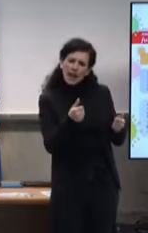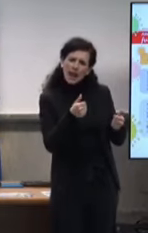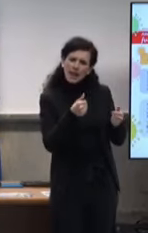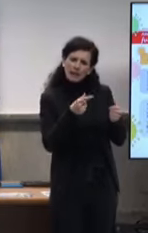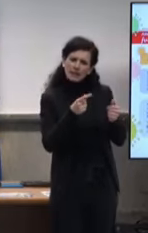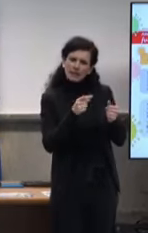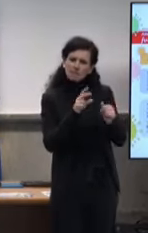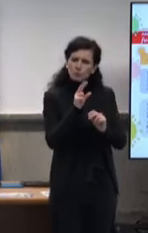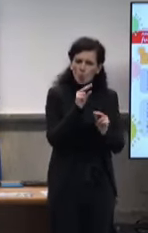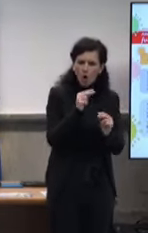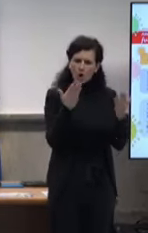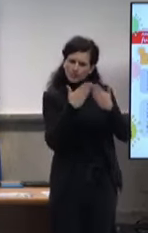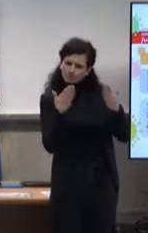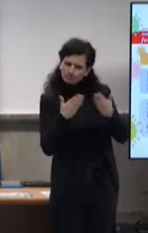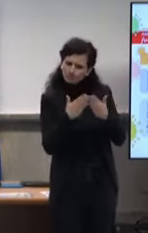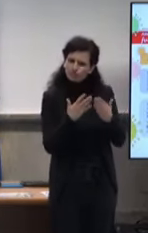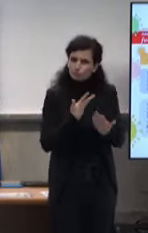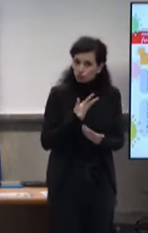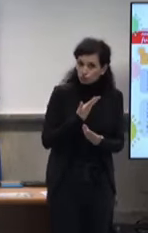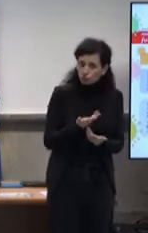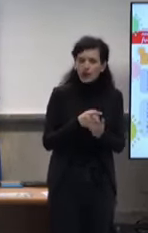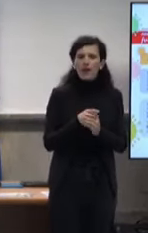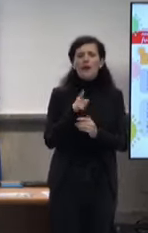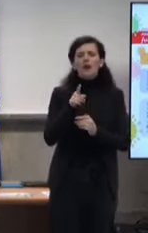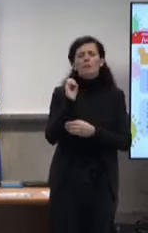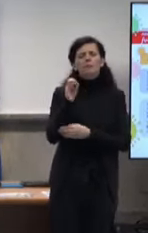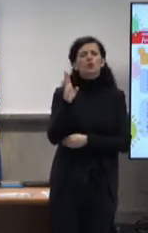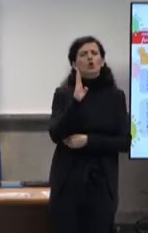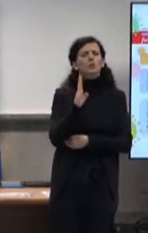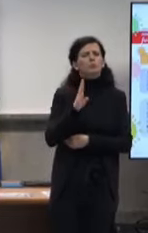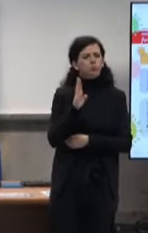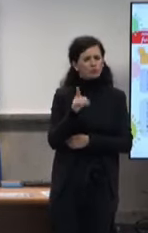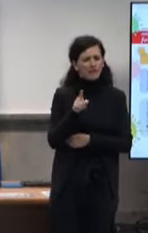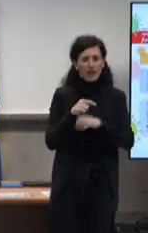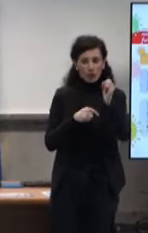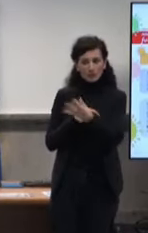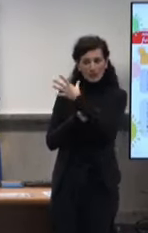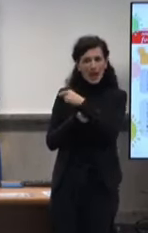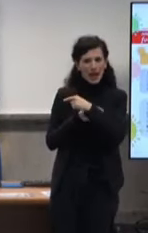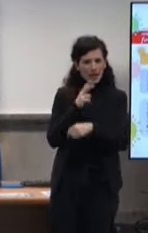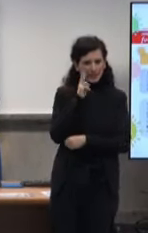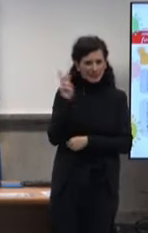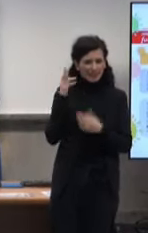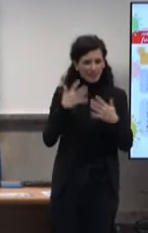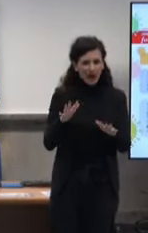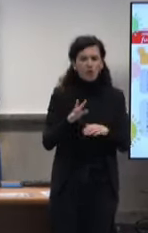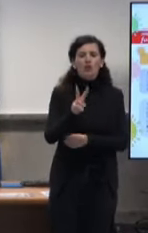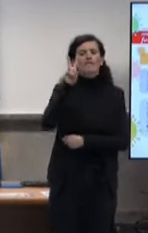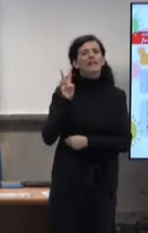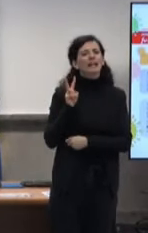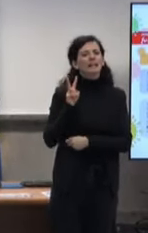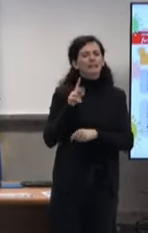professore brusaferro in base alla slide che ci ha fatto vedere oggi è anche venerdì sulla